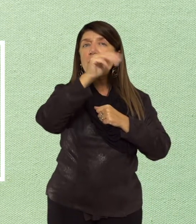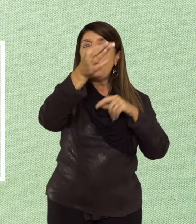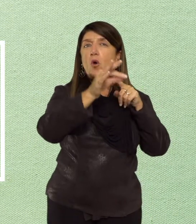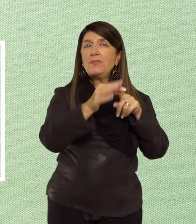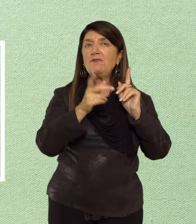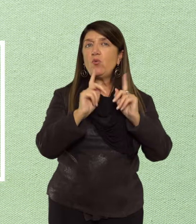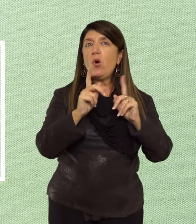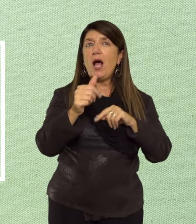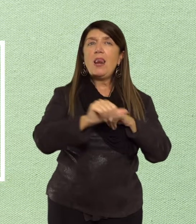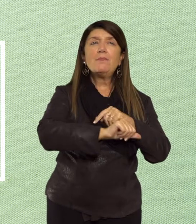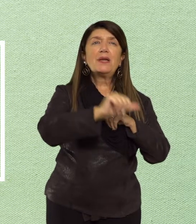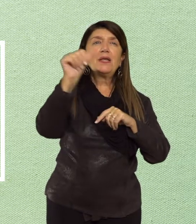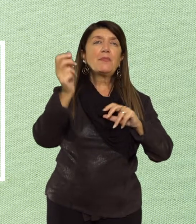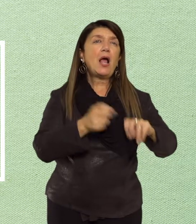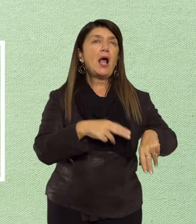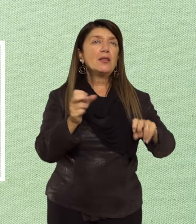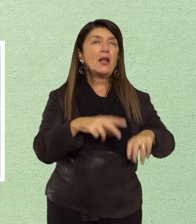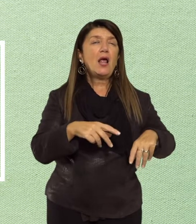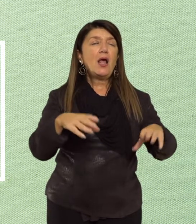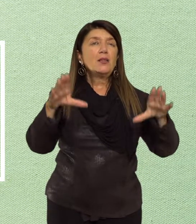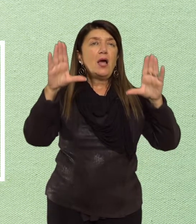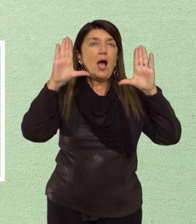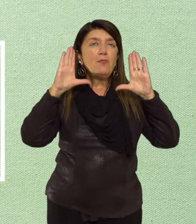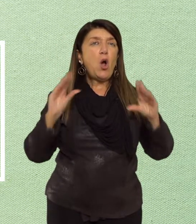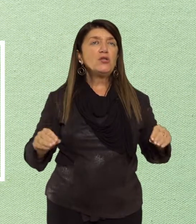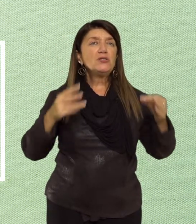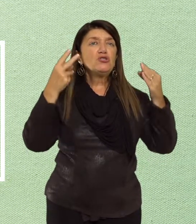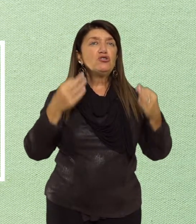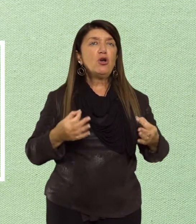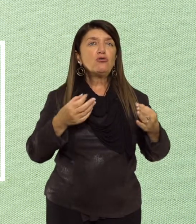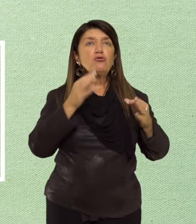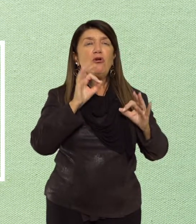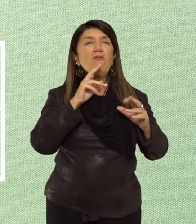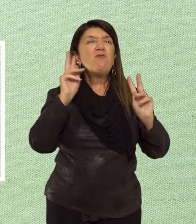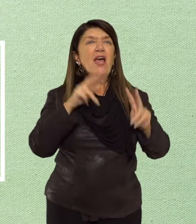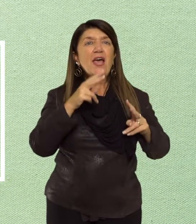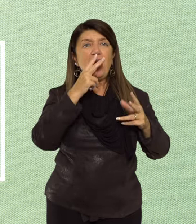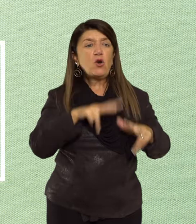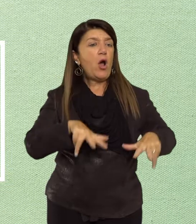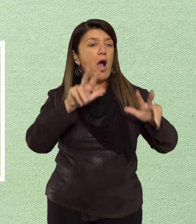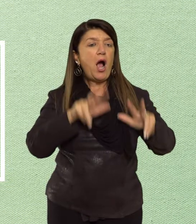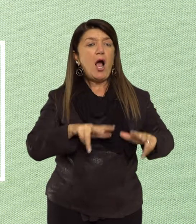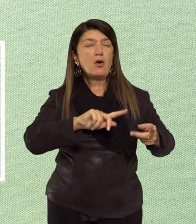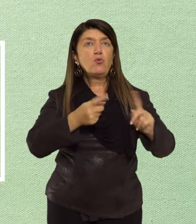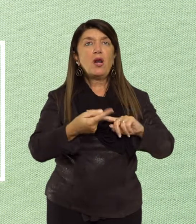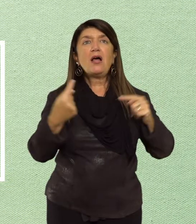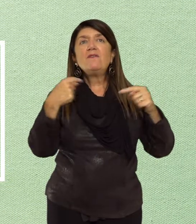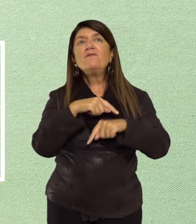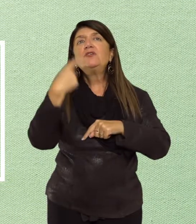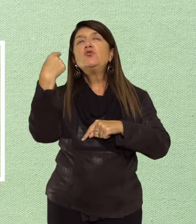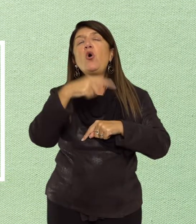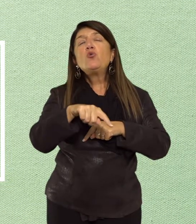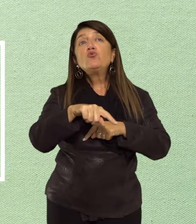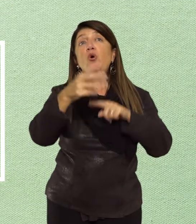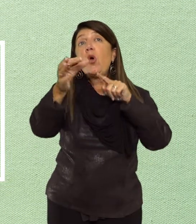prima atleta poliziotta ufficialmente arruolata nel mondo paralimpico. Invece i tuoi obiettivi sportivi per il prossimo futuro